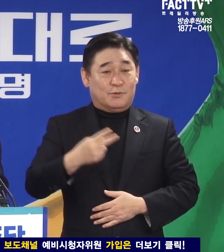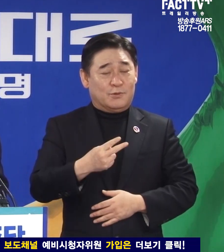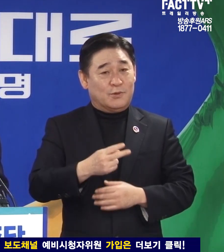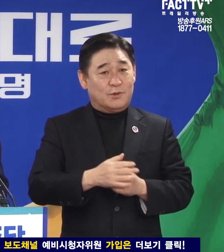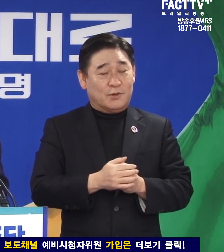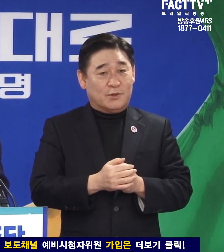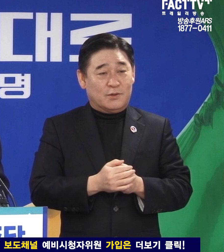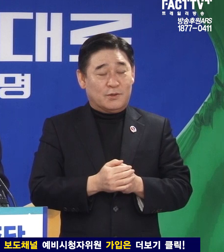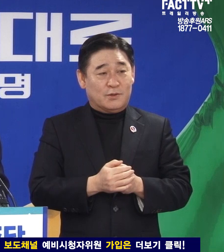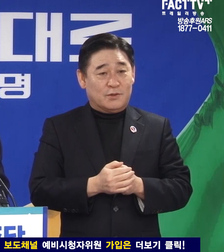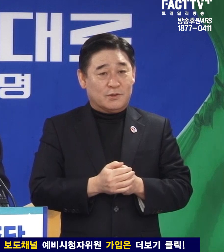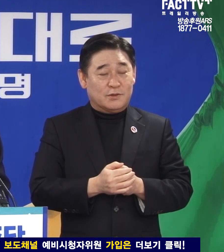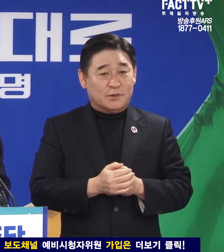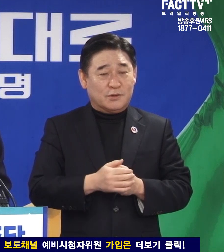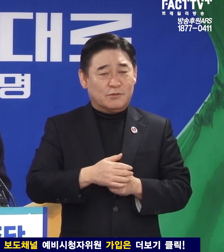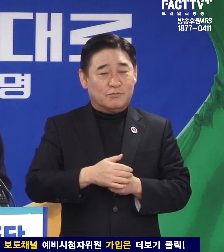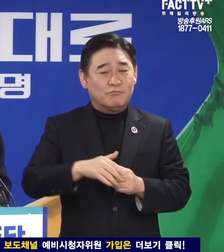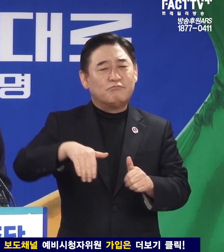흐름으로 인해서